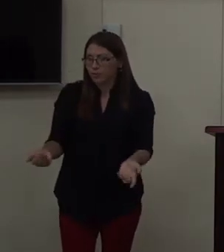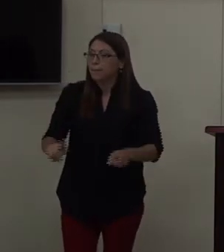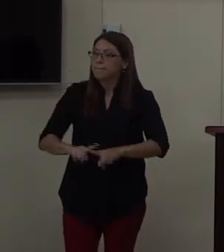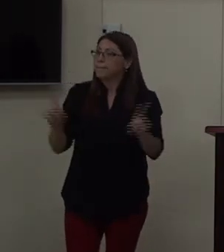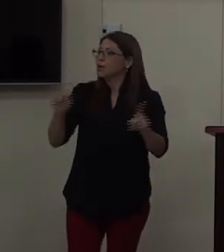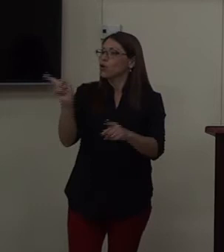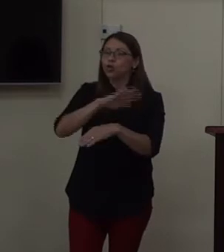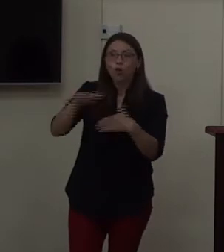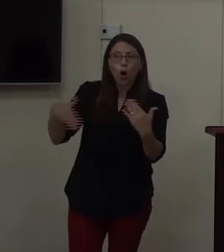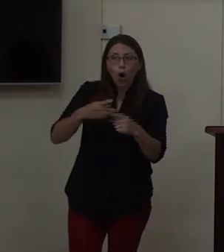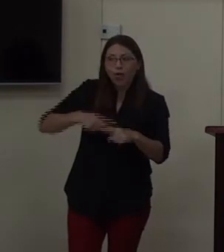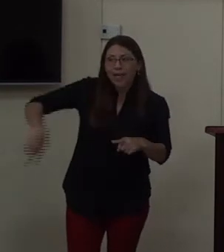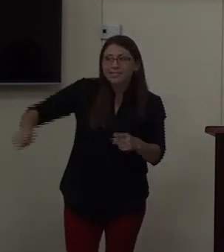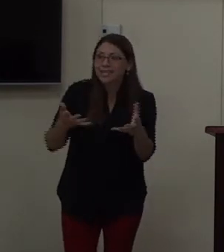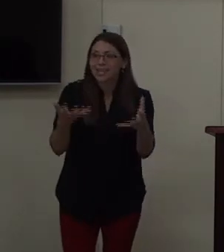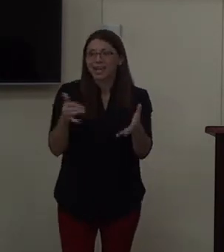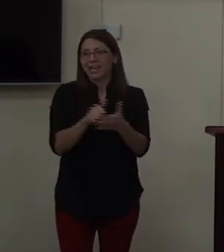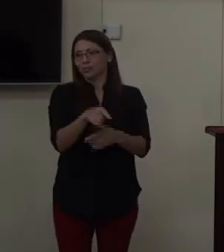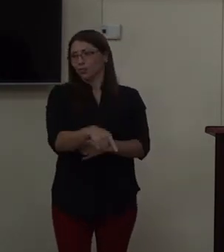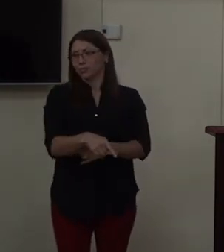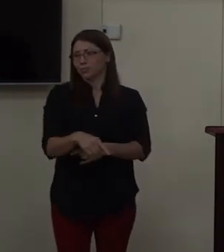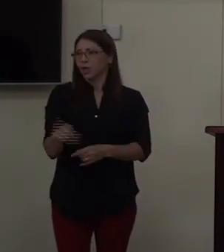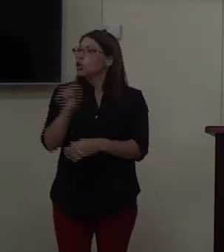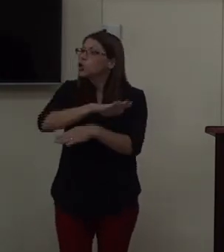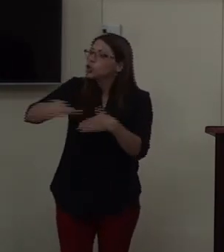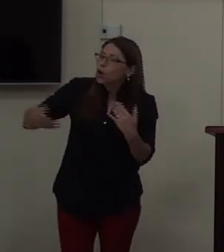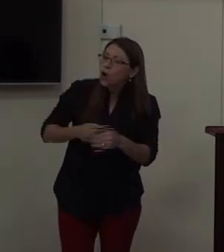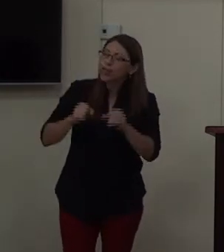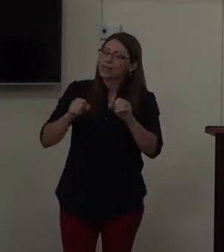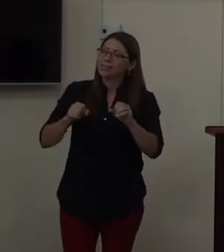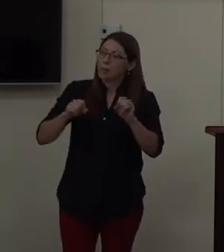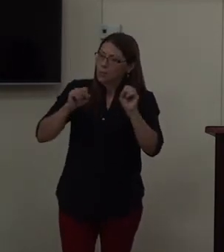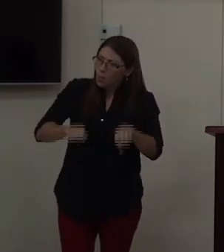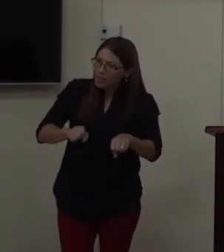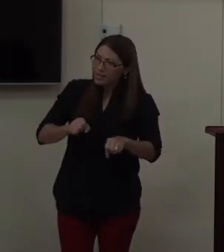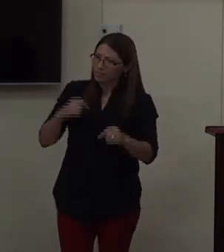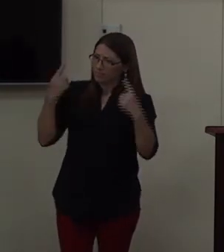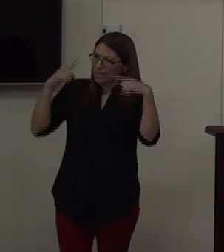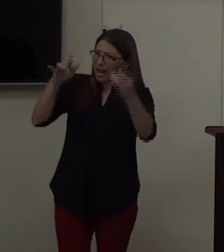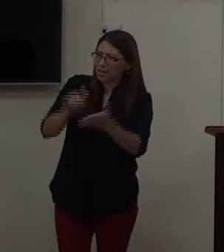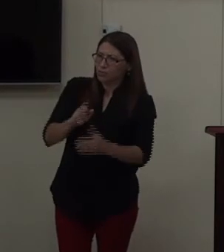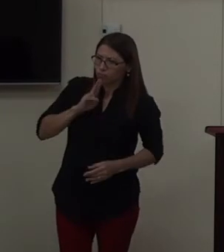Pero no todas quieren esto, ni están en capacidades reales de llegar a esto. Por otro lado,